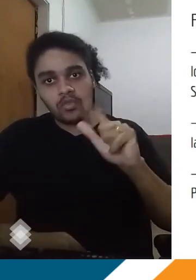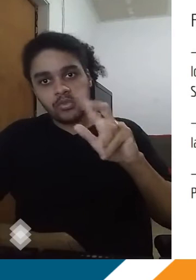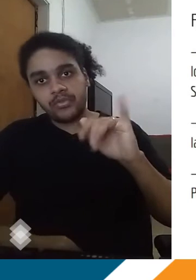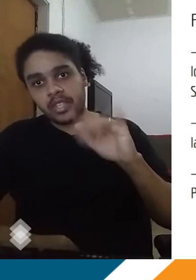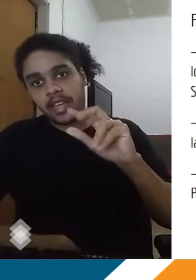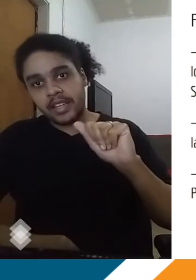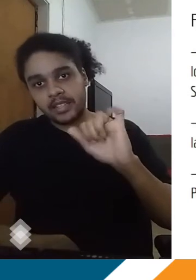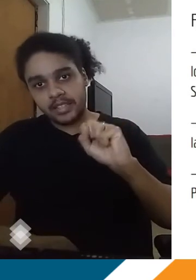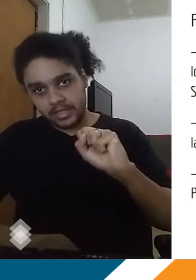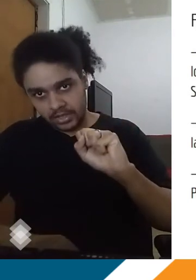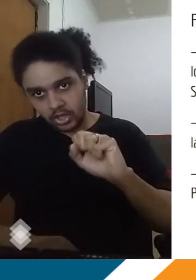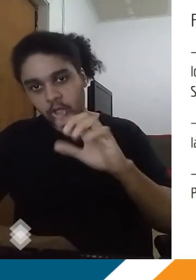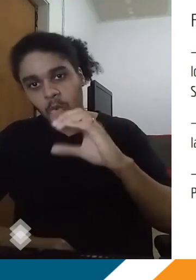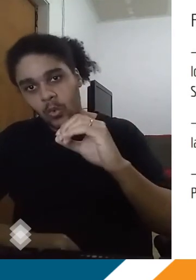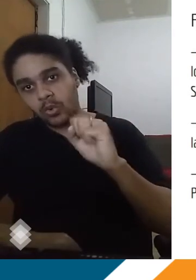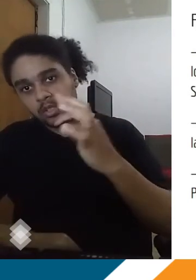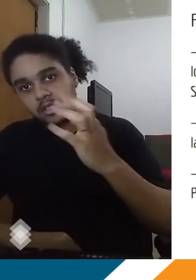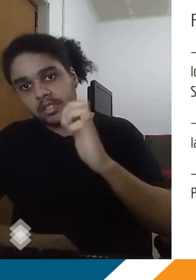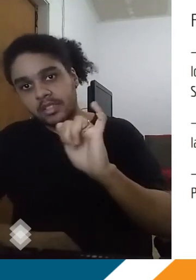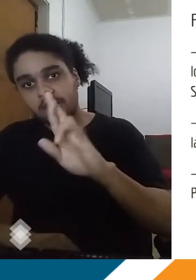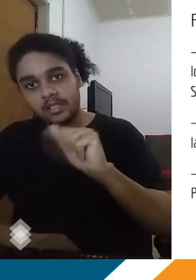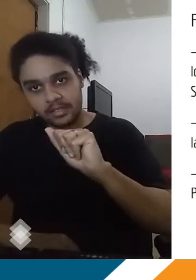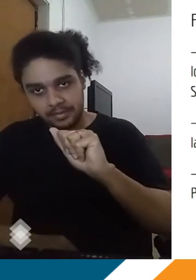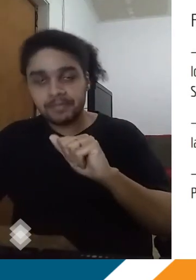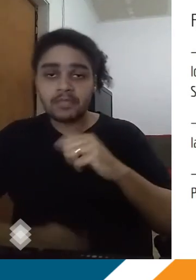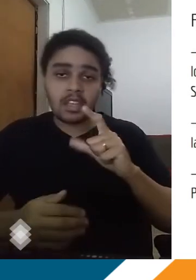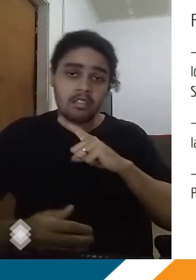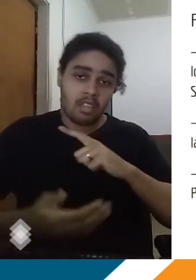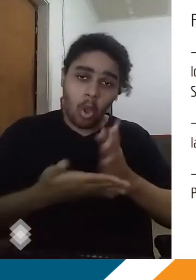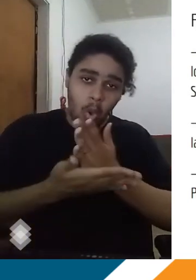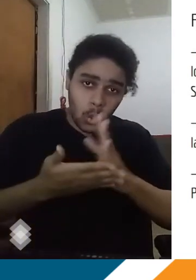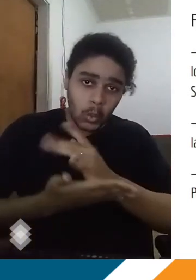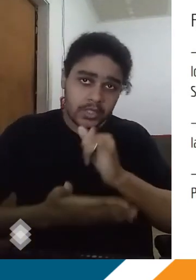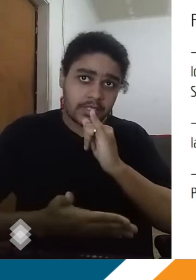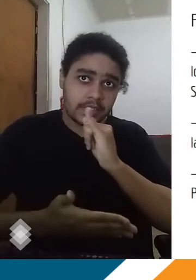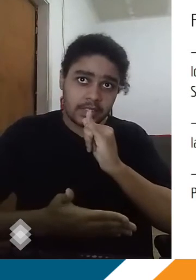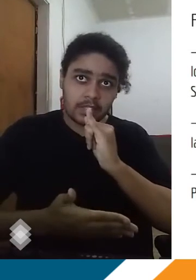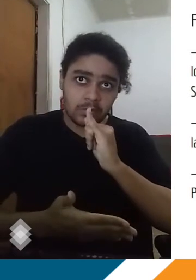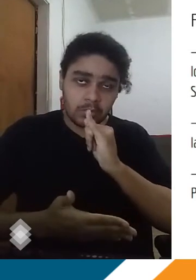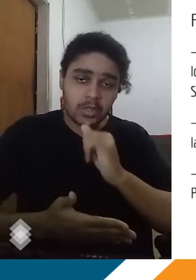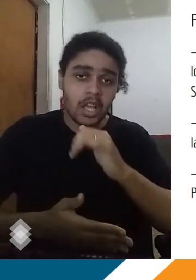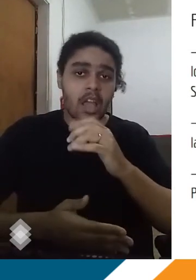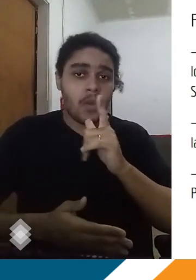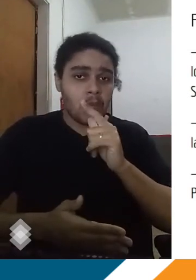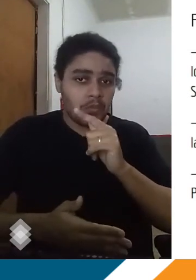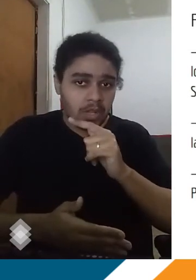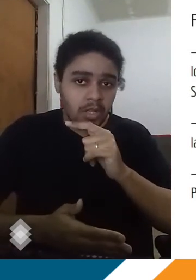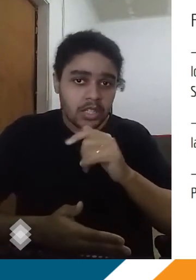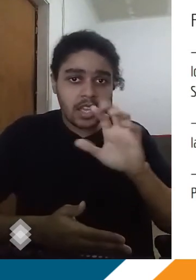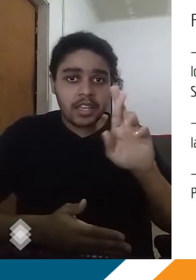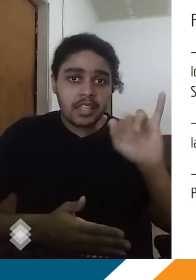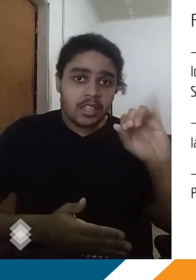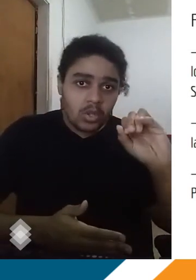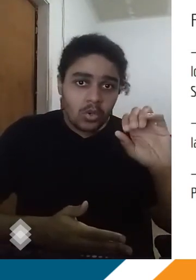e costeiras. A gente tem como exemplo, né, de planícies brasileiras a planície fluvial do